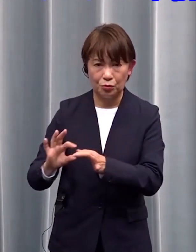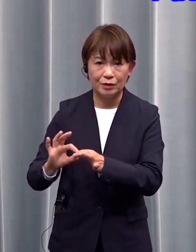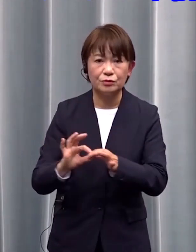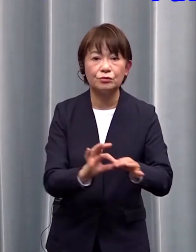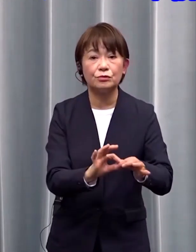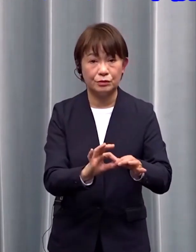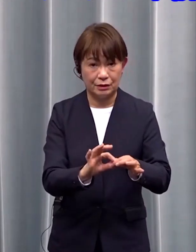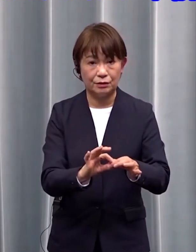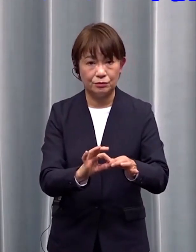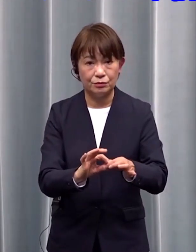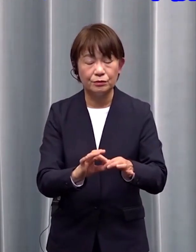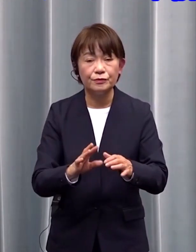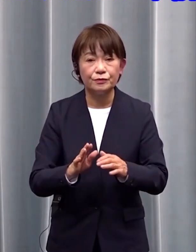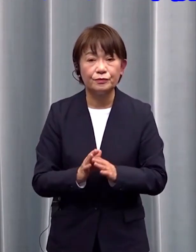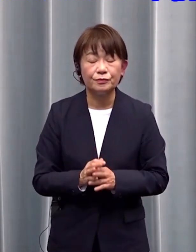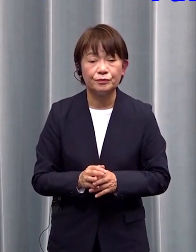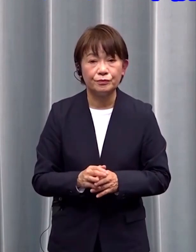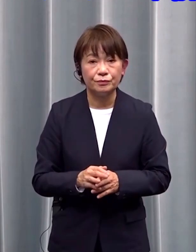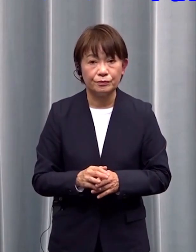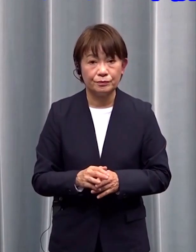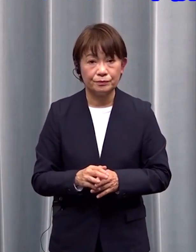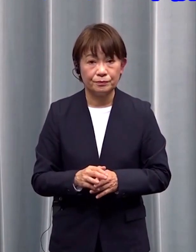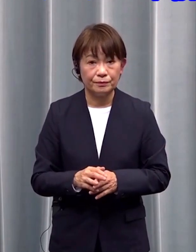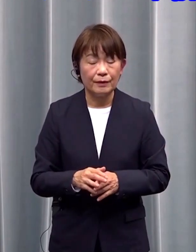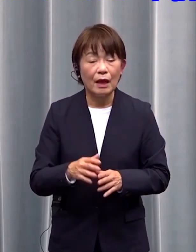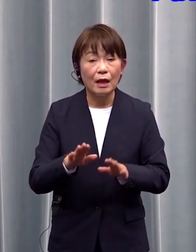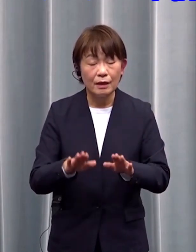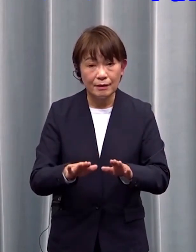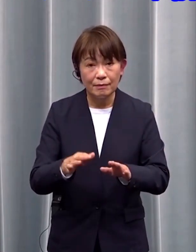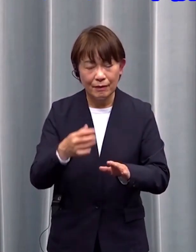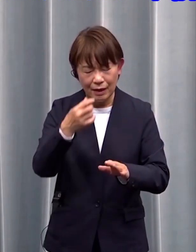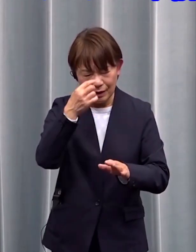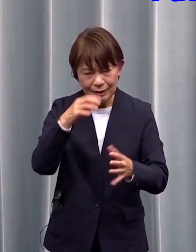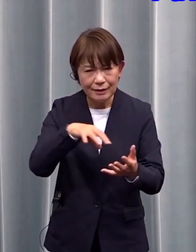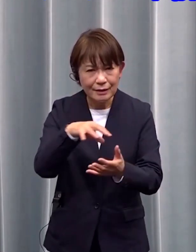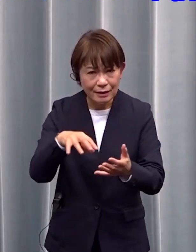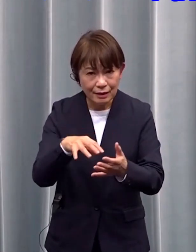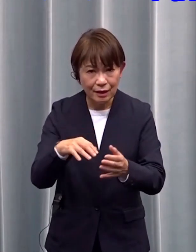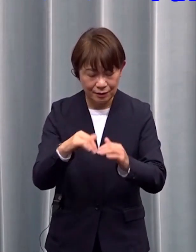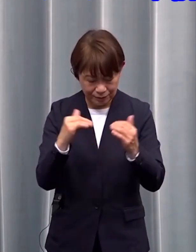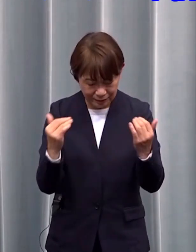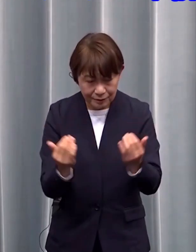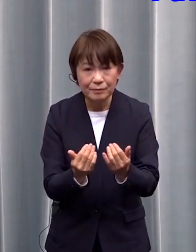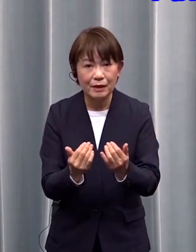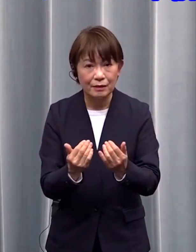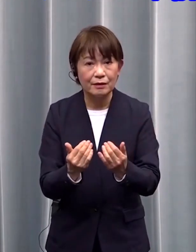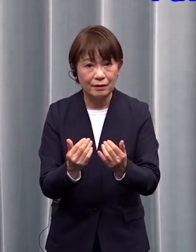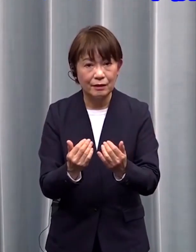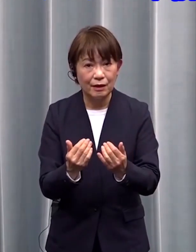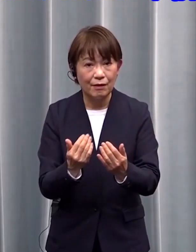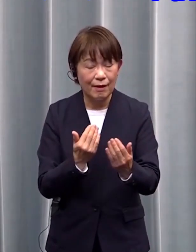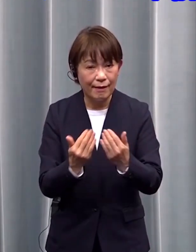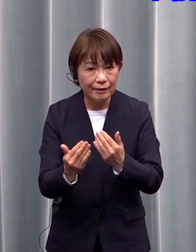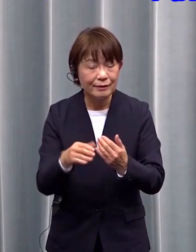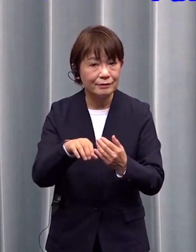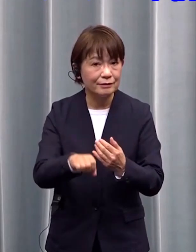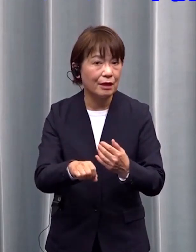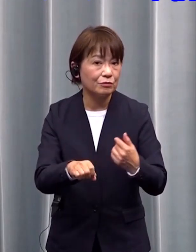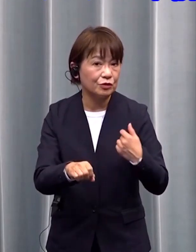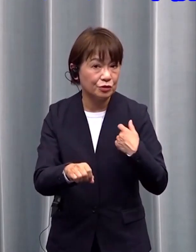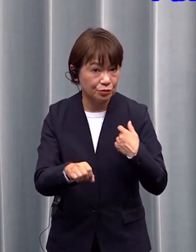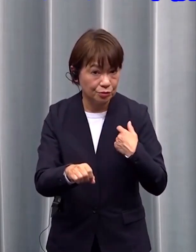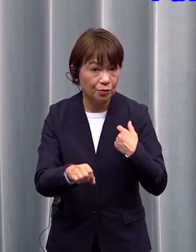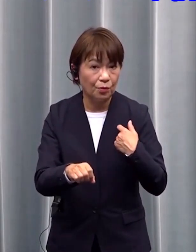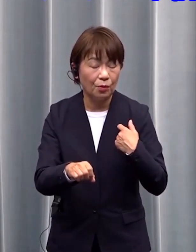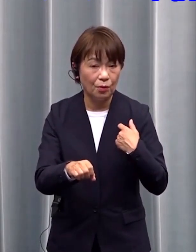このような状況です。で、まあ、今被害の全容をですね、出すべきじゃないかという質問がたくさん記者会見でジャニーズ事務所に対して出まし